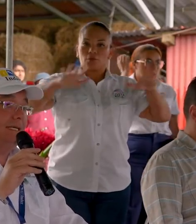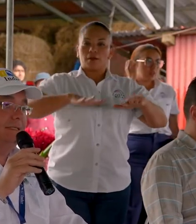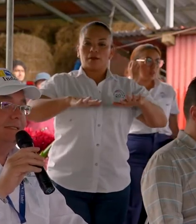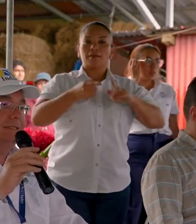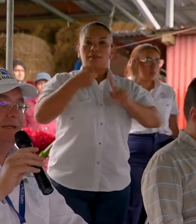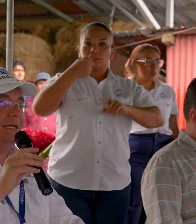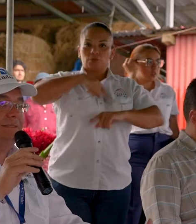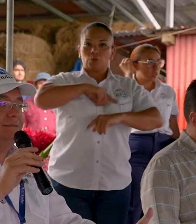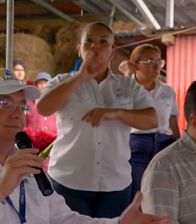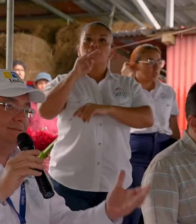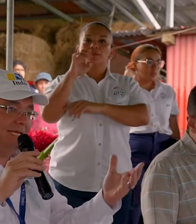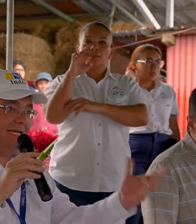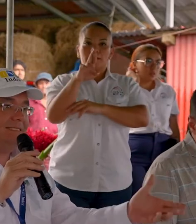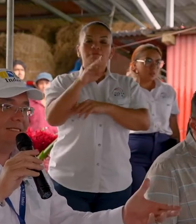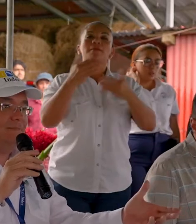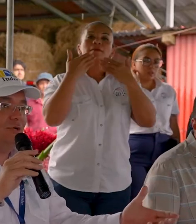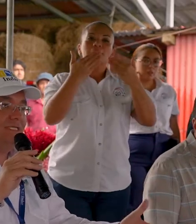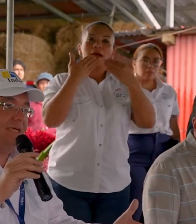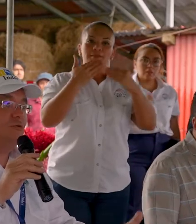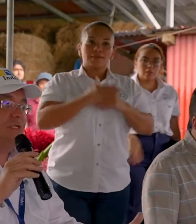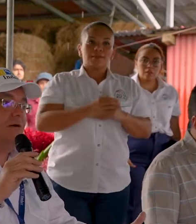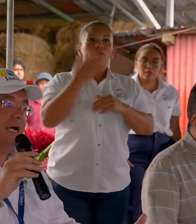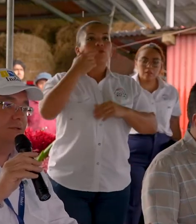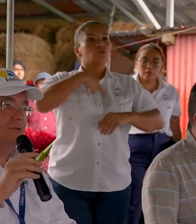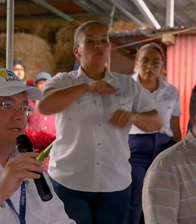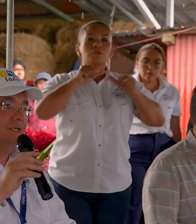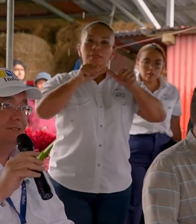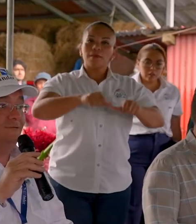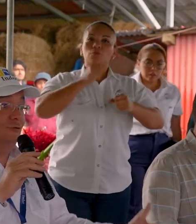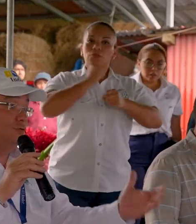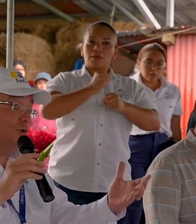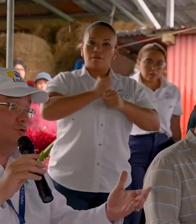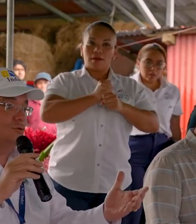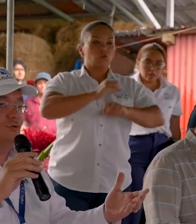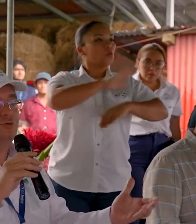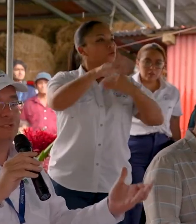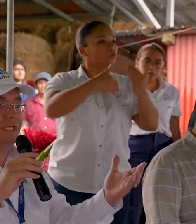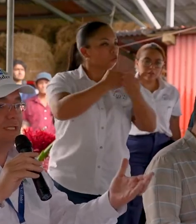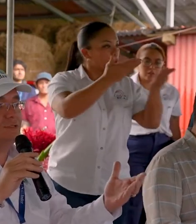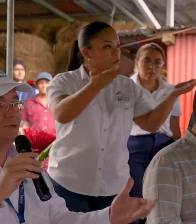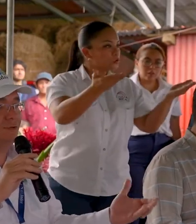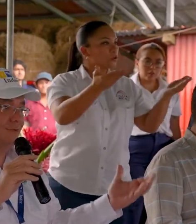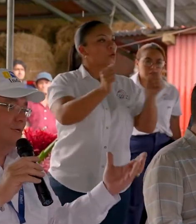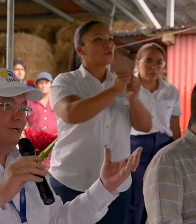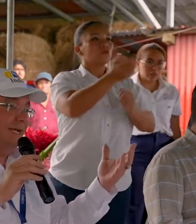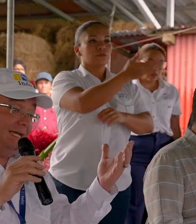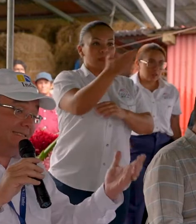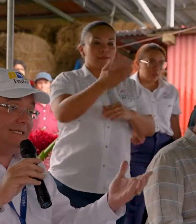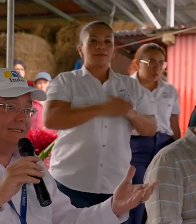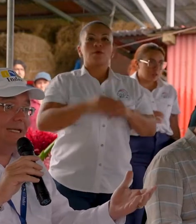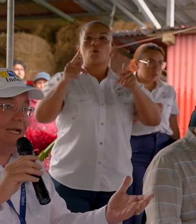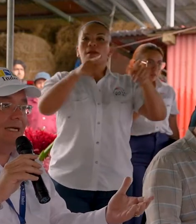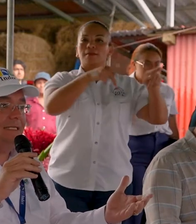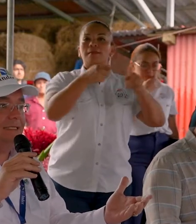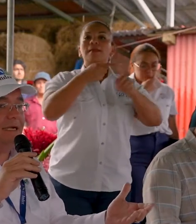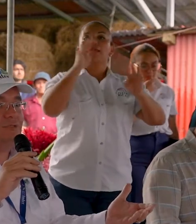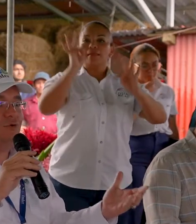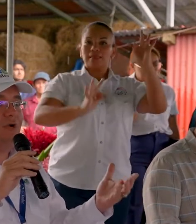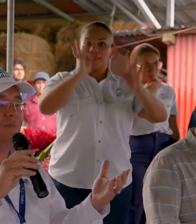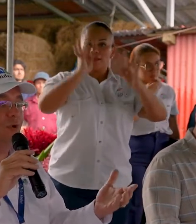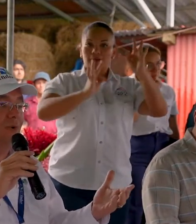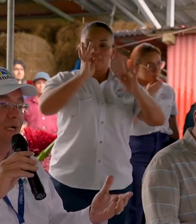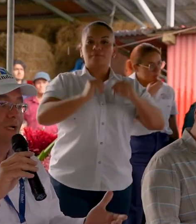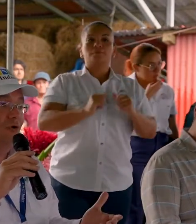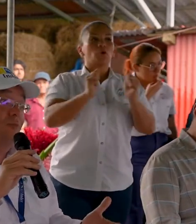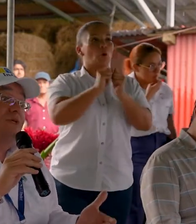del INDER, nada más gracias porque seguimos trabajando con todos, con ustedes, con la gente de Tilarán, en este caso